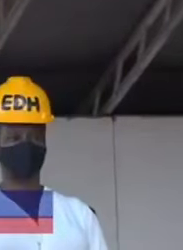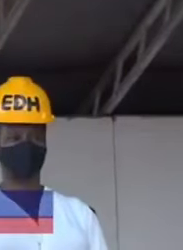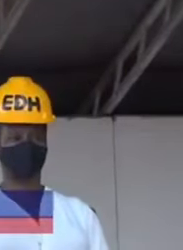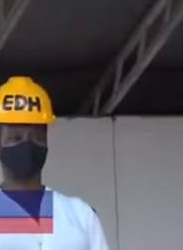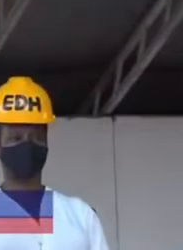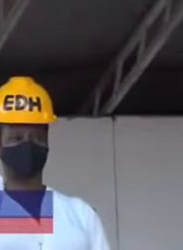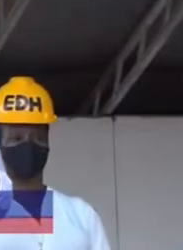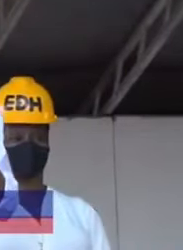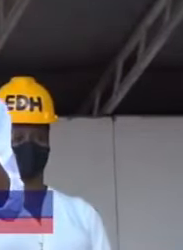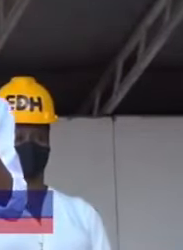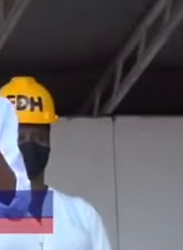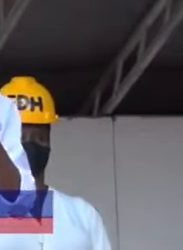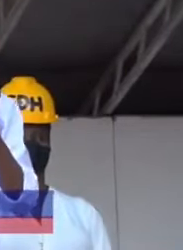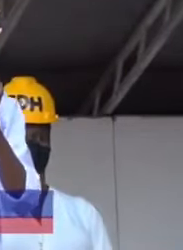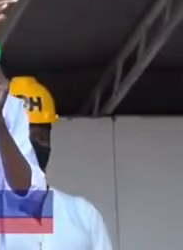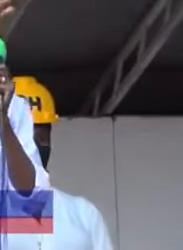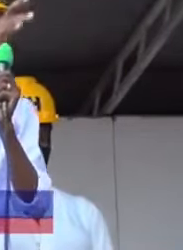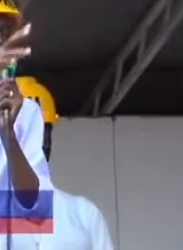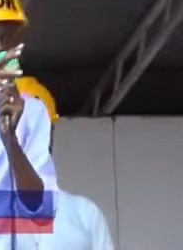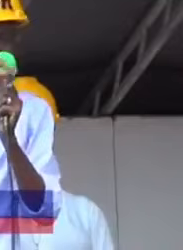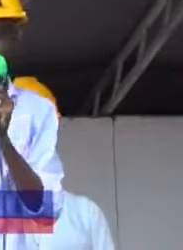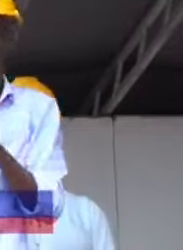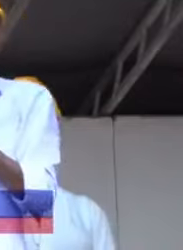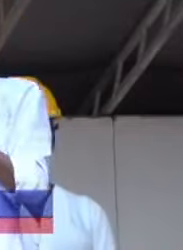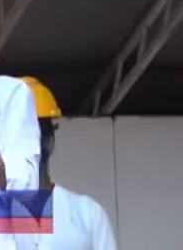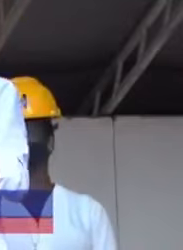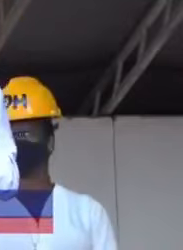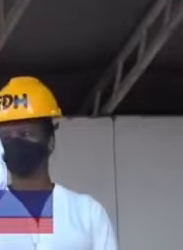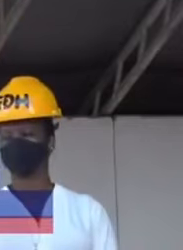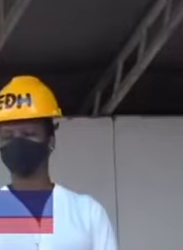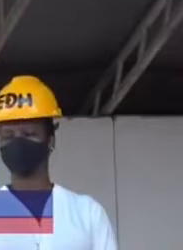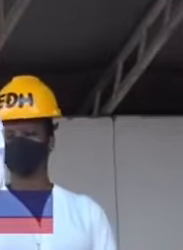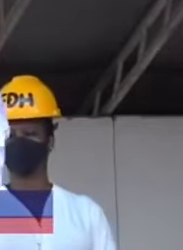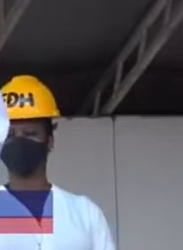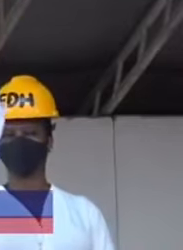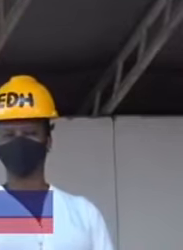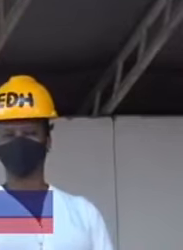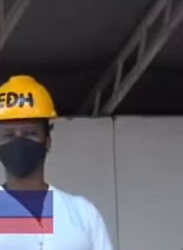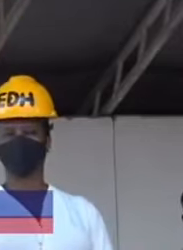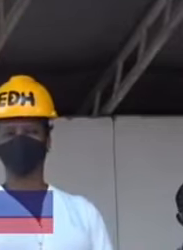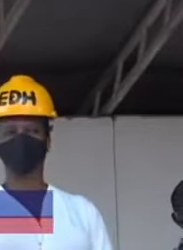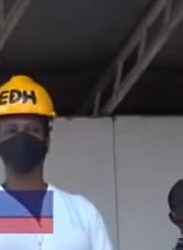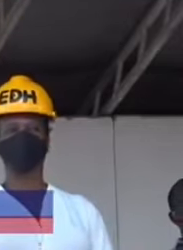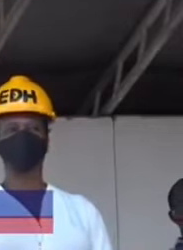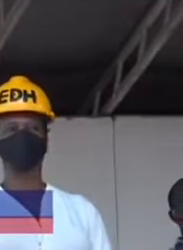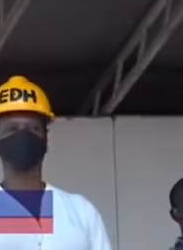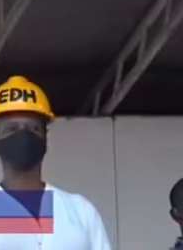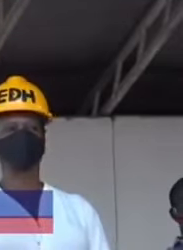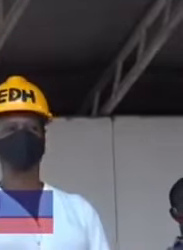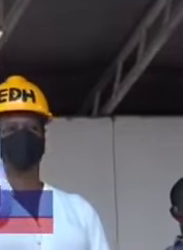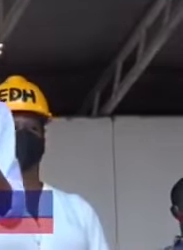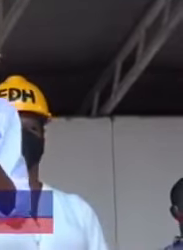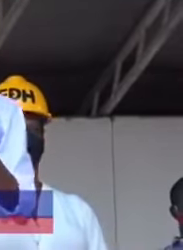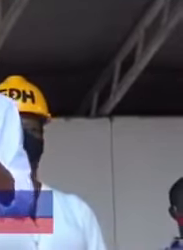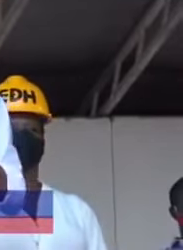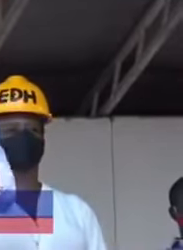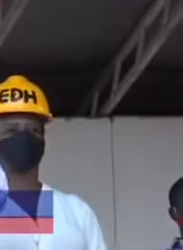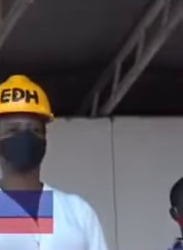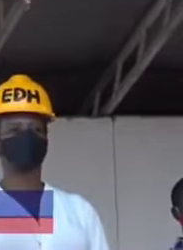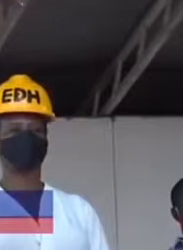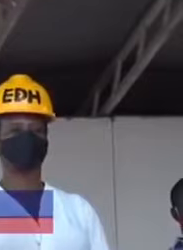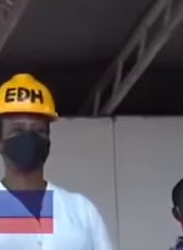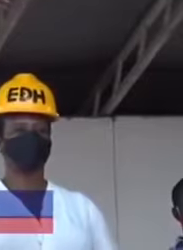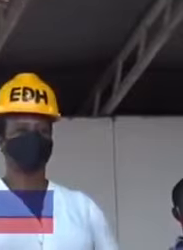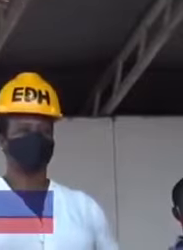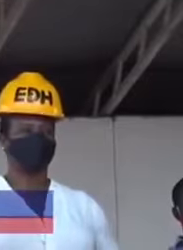août, SOS là, commencé. Kounia vous a fait route Bodmer. Je voulais